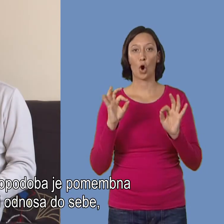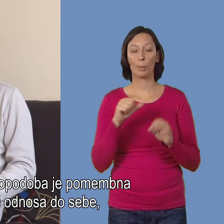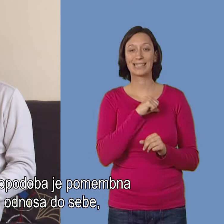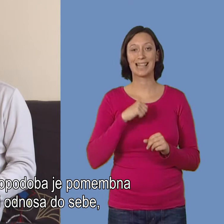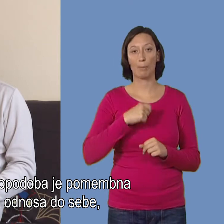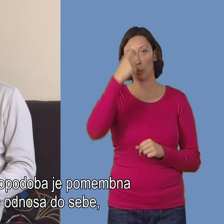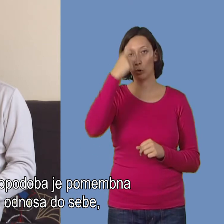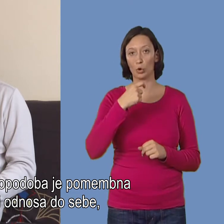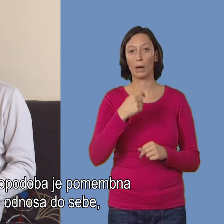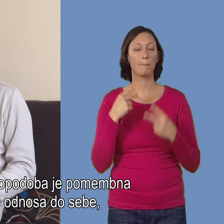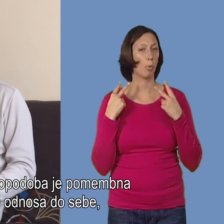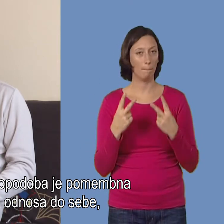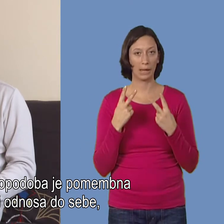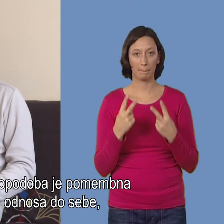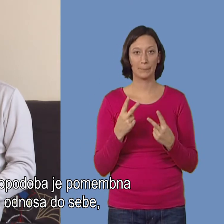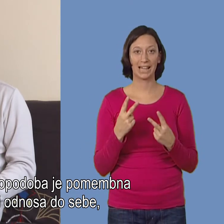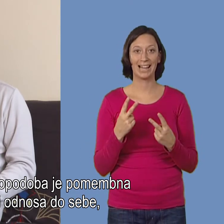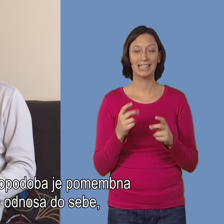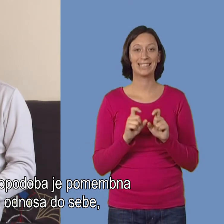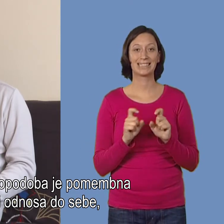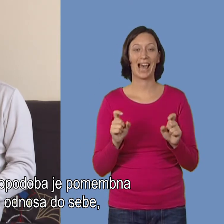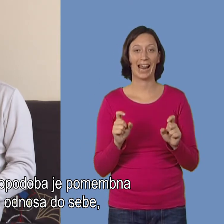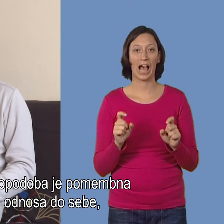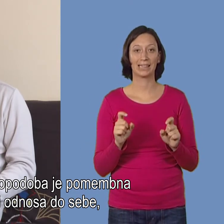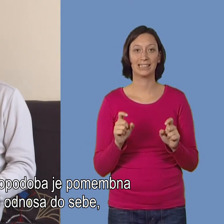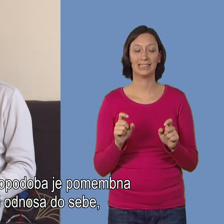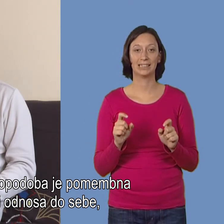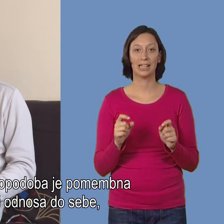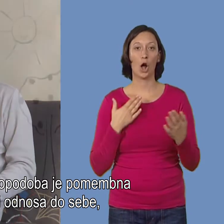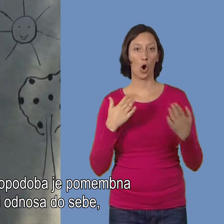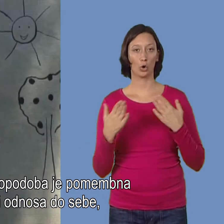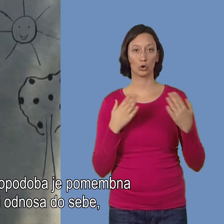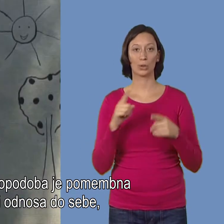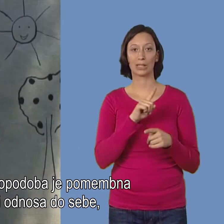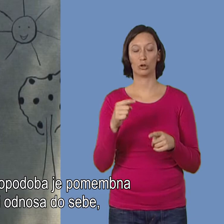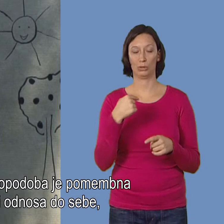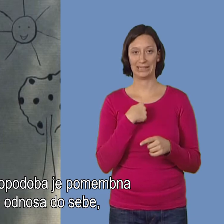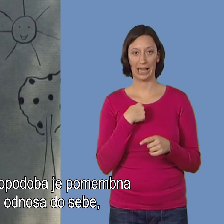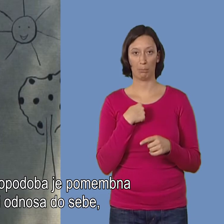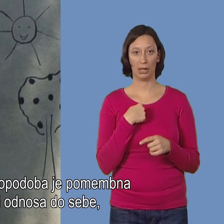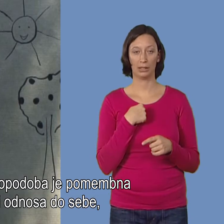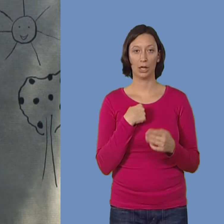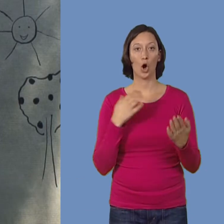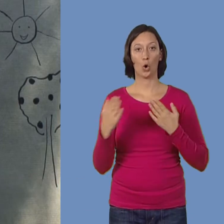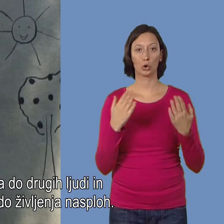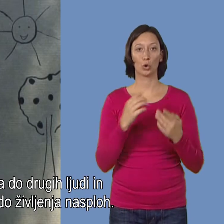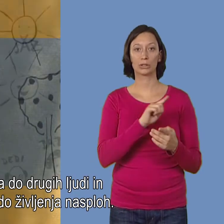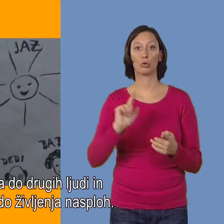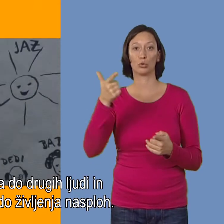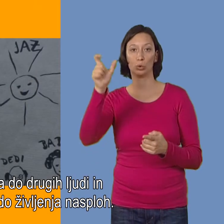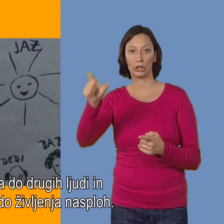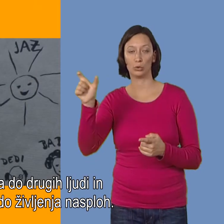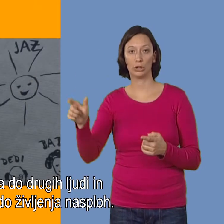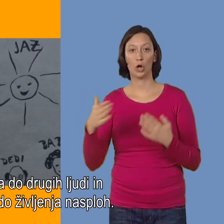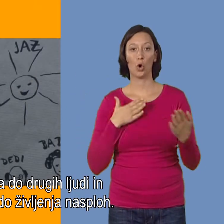Dobra samopodoba je pomembna zaradi odnosa do sebe, odnosa do